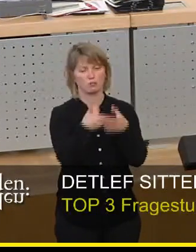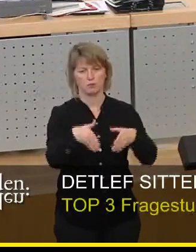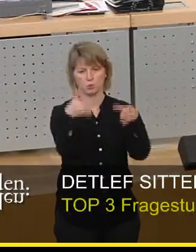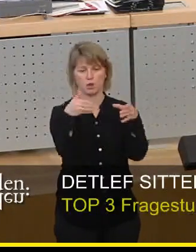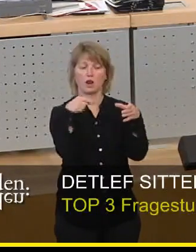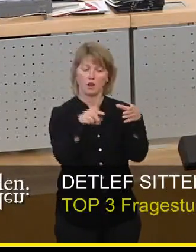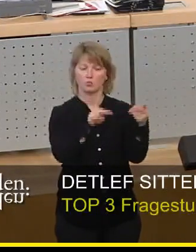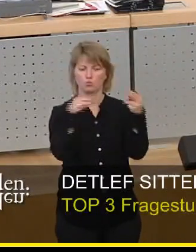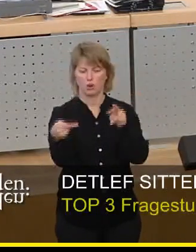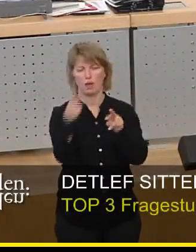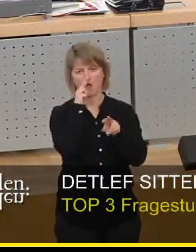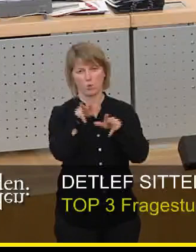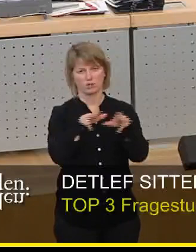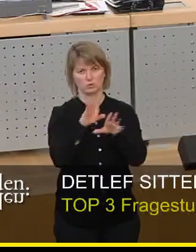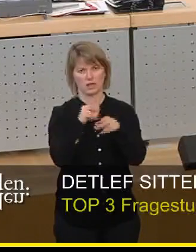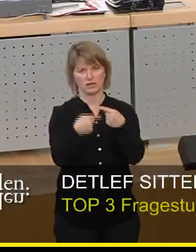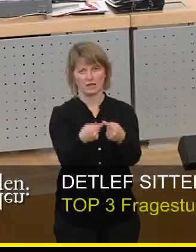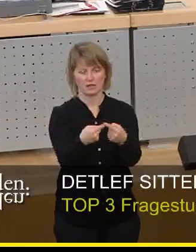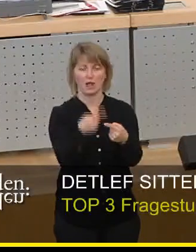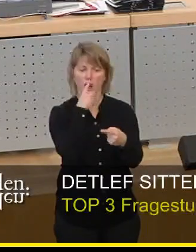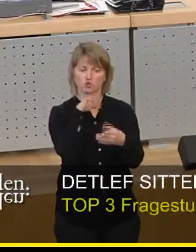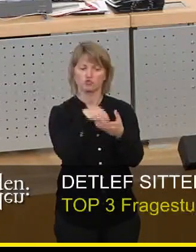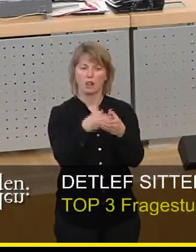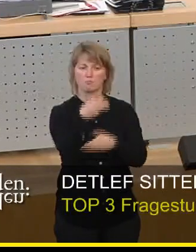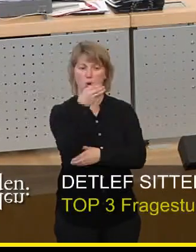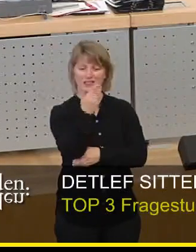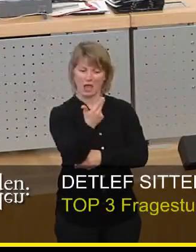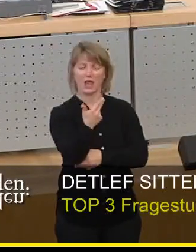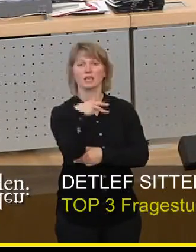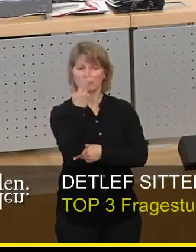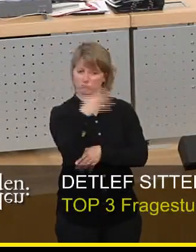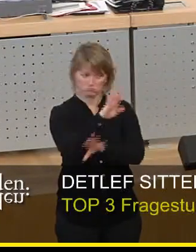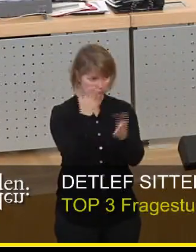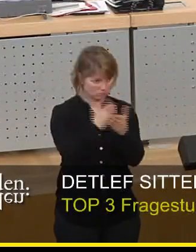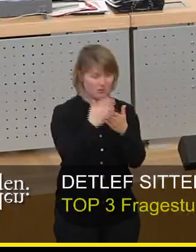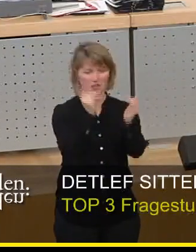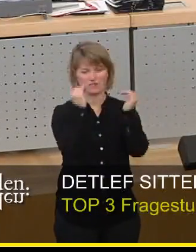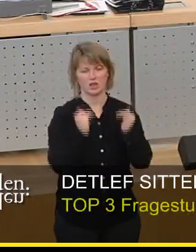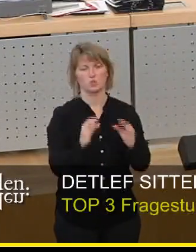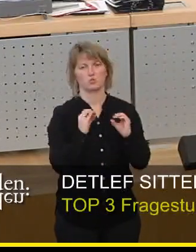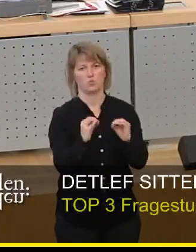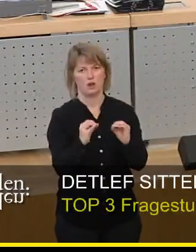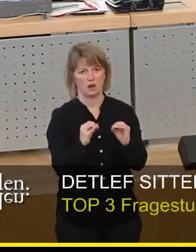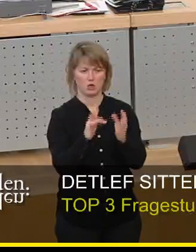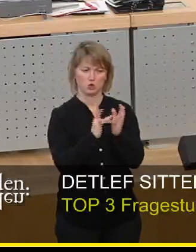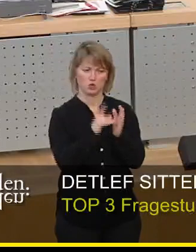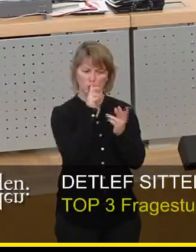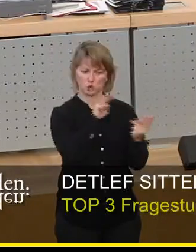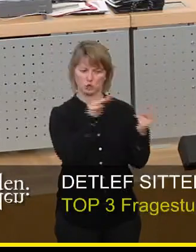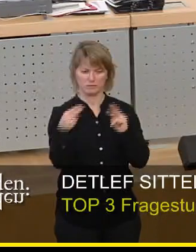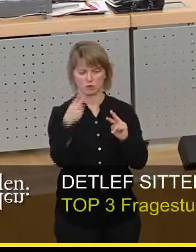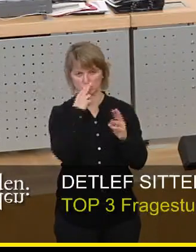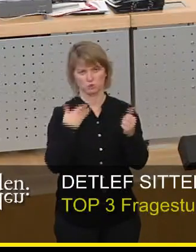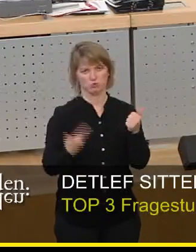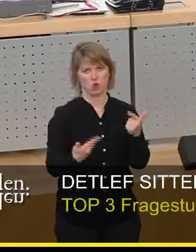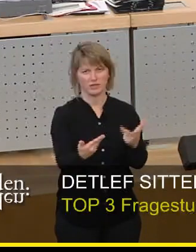Organisationseinheiten umgesetzt, sodass dieser Stellenpool 3 am Ende dann auf 0 gesetzt wird. Das ist also ein technisches Verfahren, um die Umsetzung zu